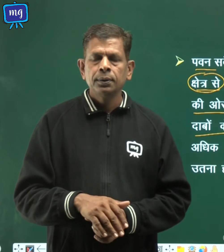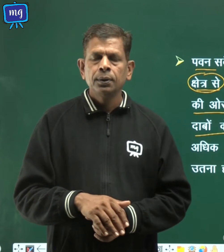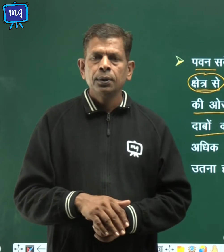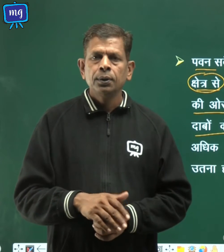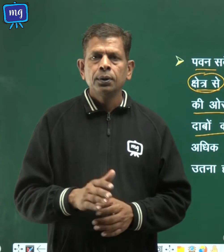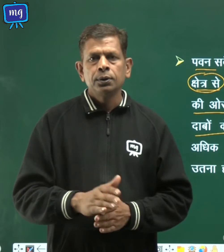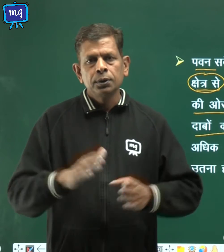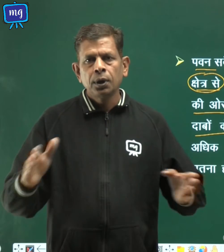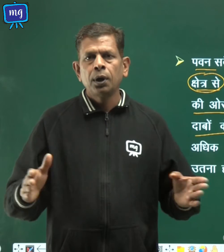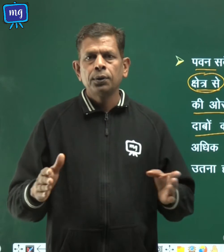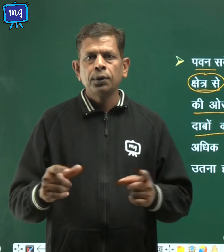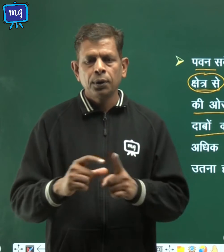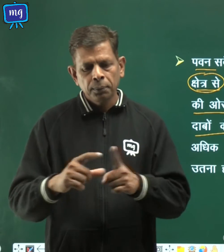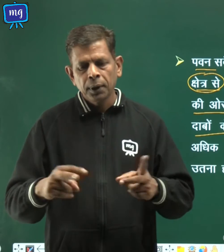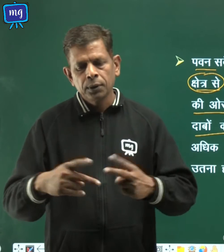जितना अंतर